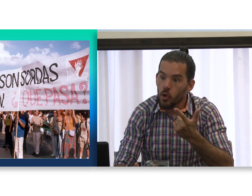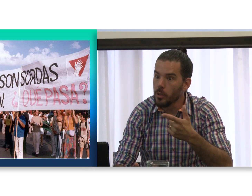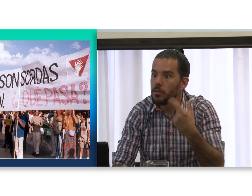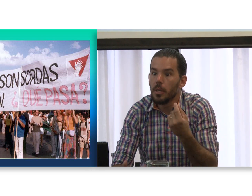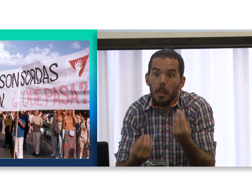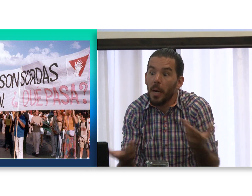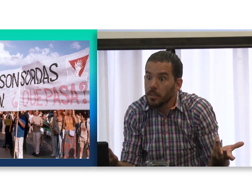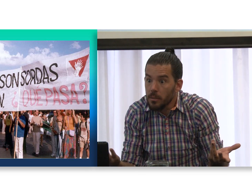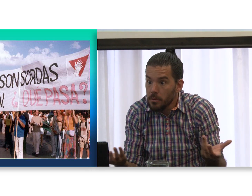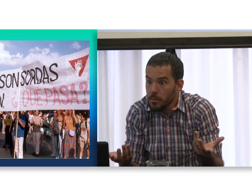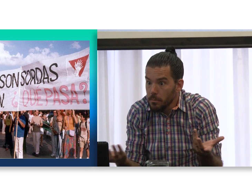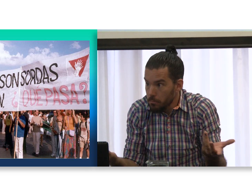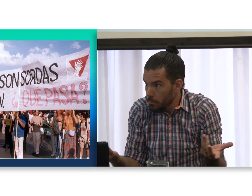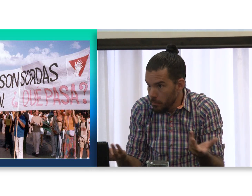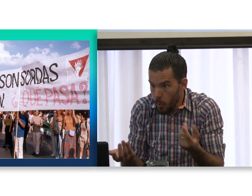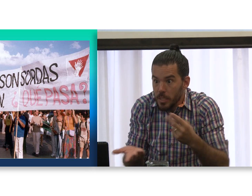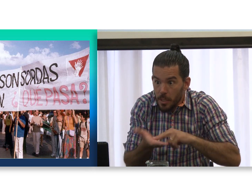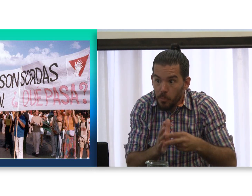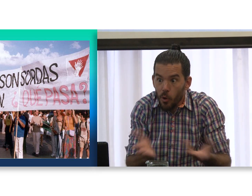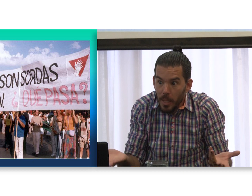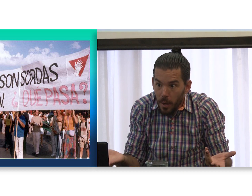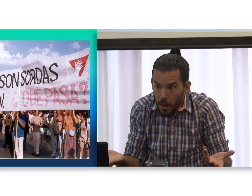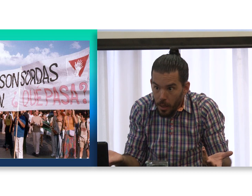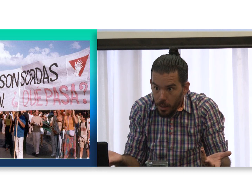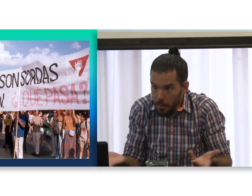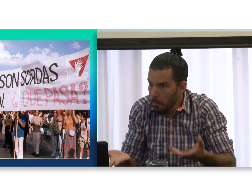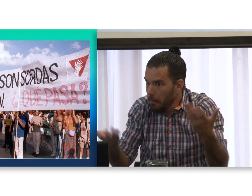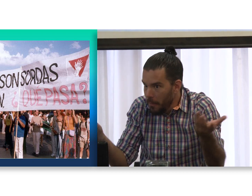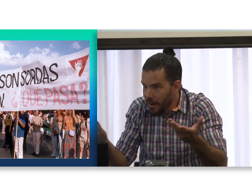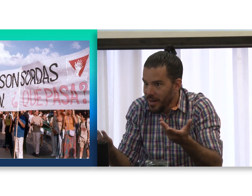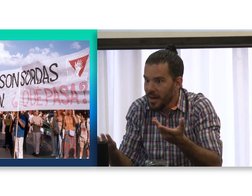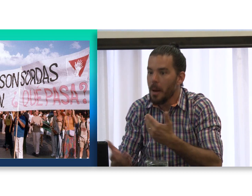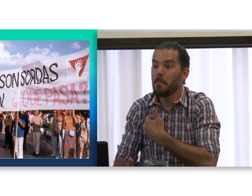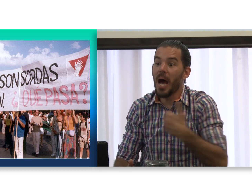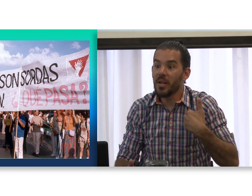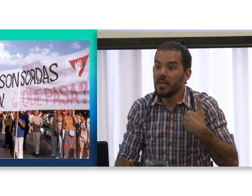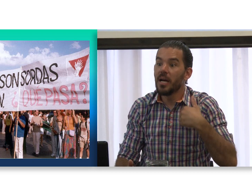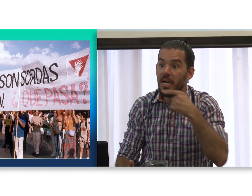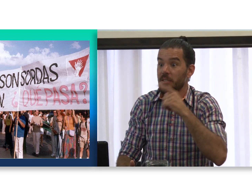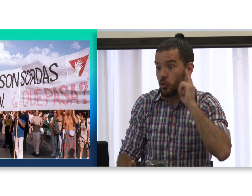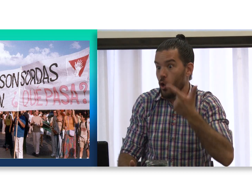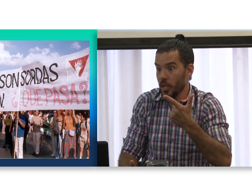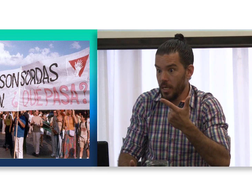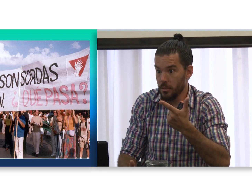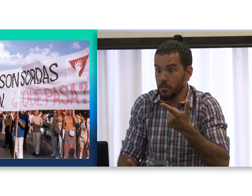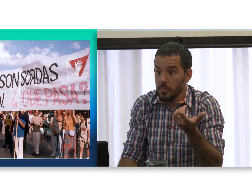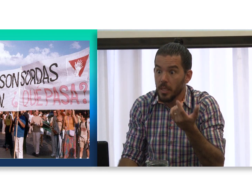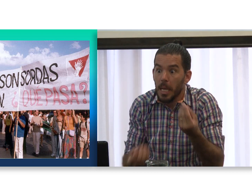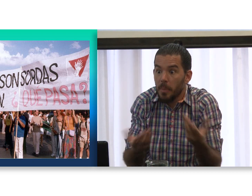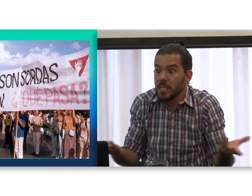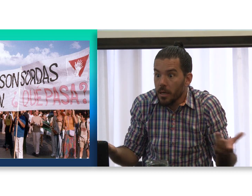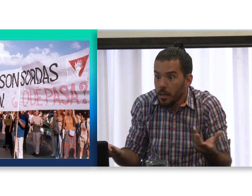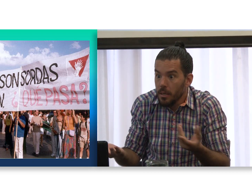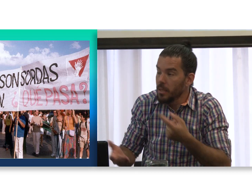Ahora mayormente se está difundiendo mucho el uso del implante. El implante coclear.